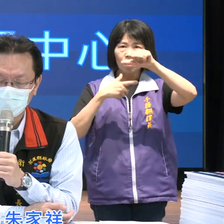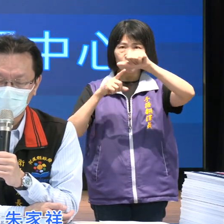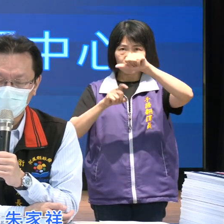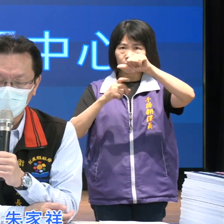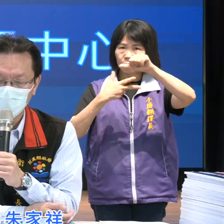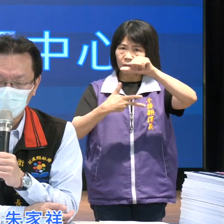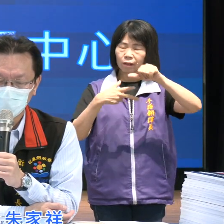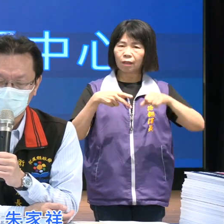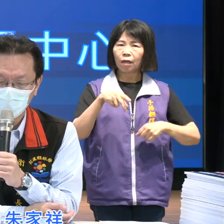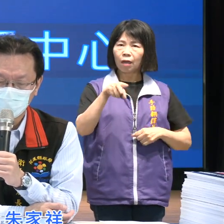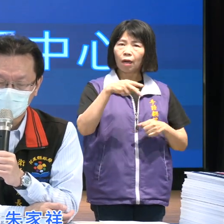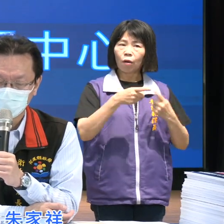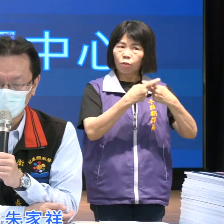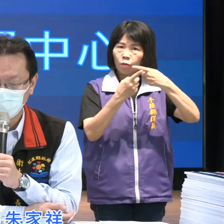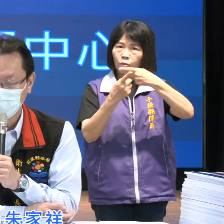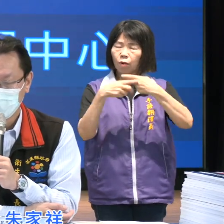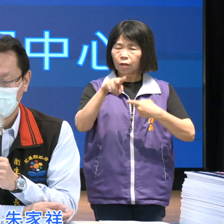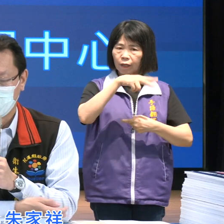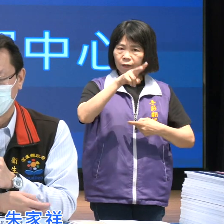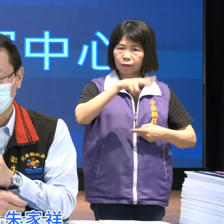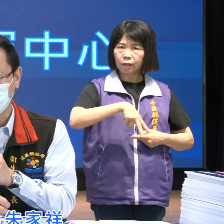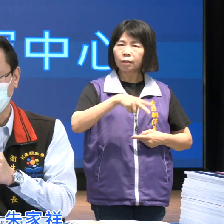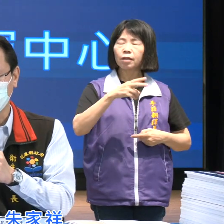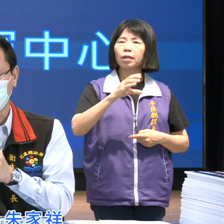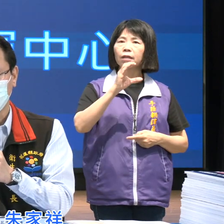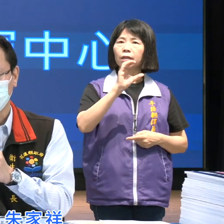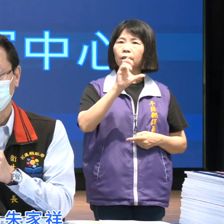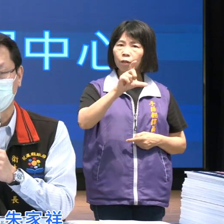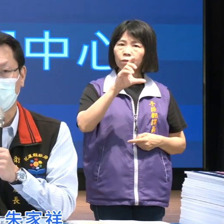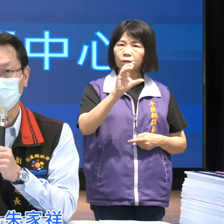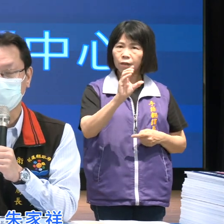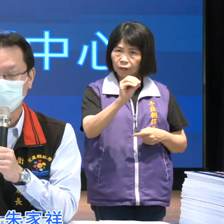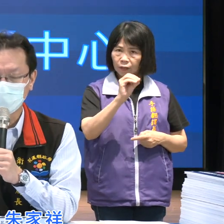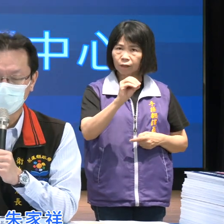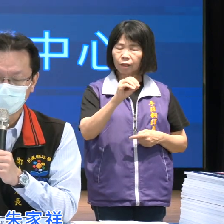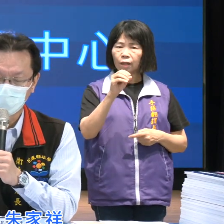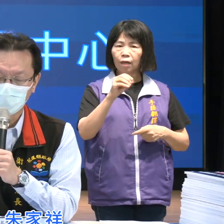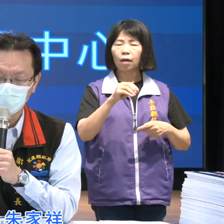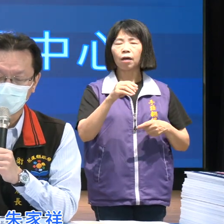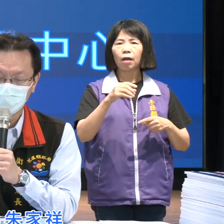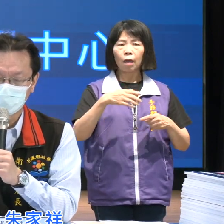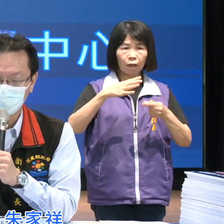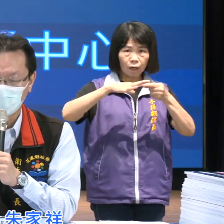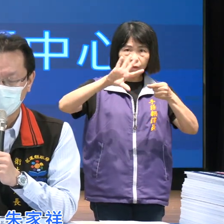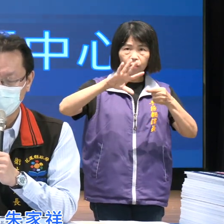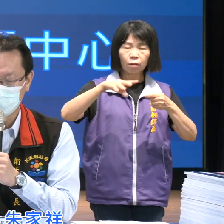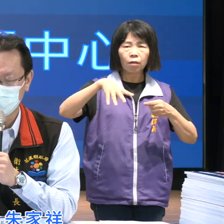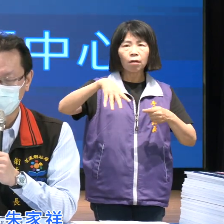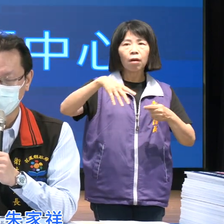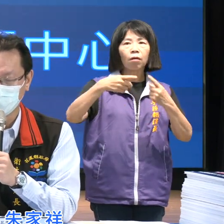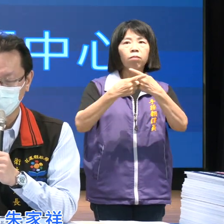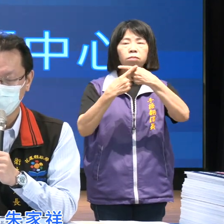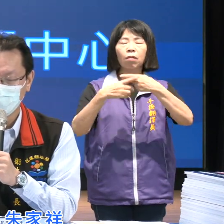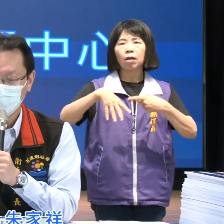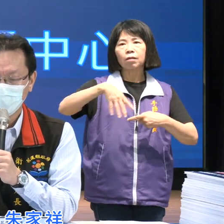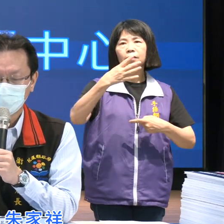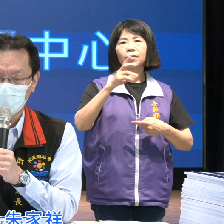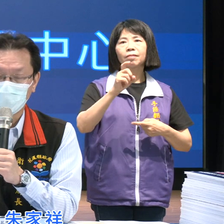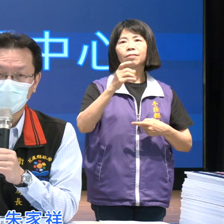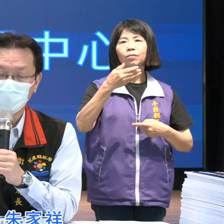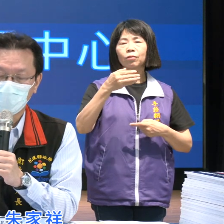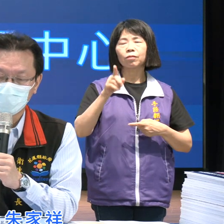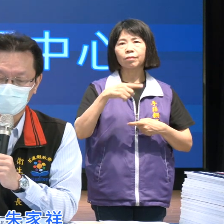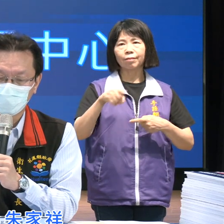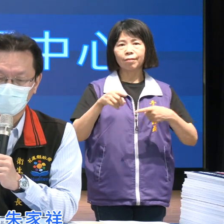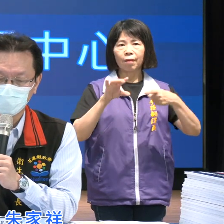5月16号到17号，在2060人当中，那高中以下的确诊人数是419人，